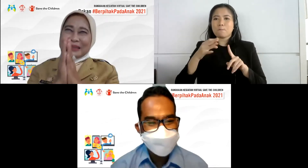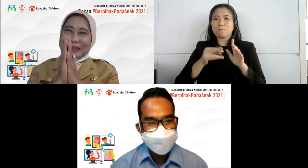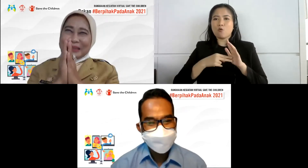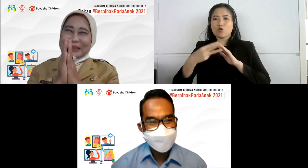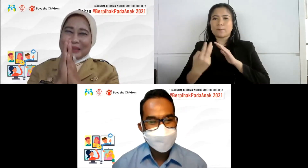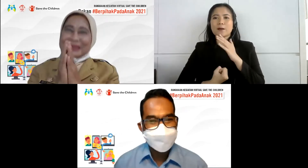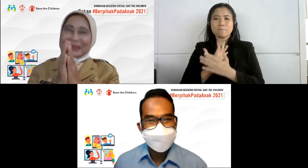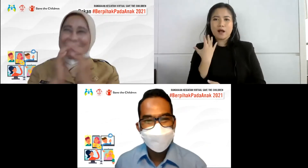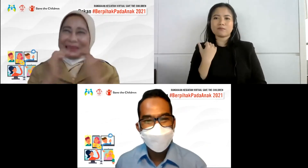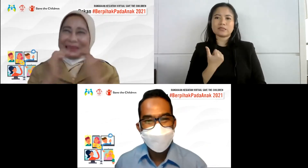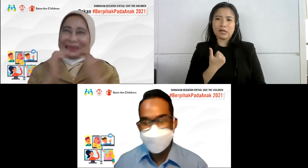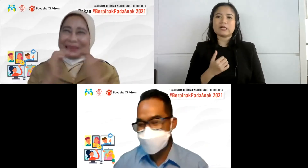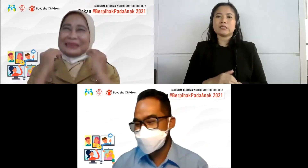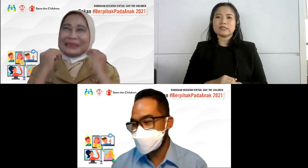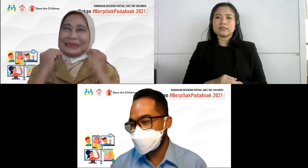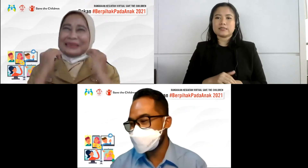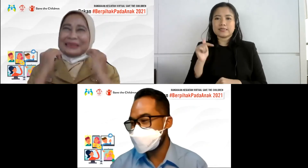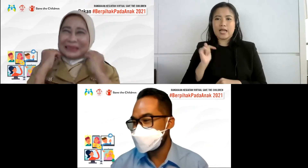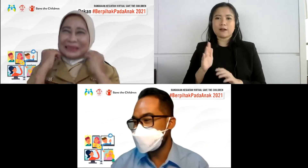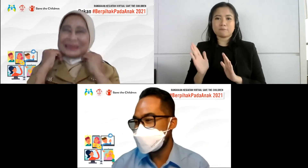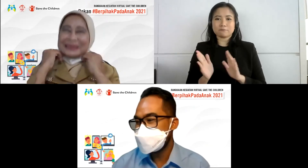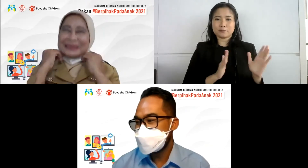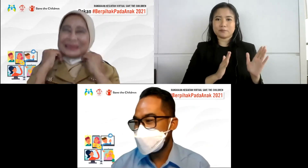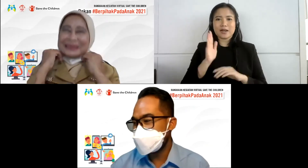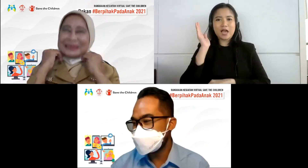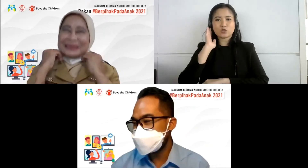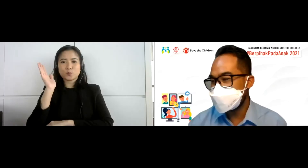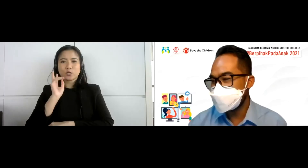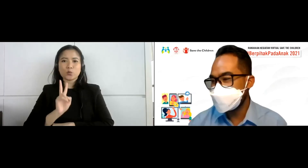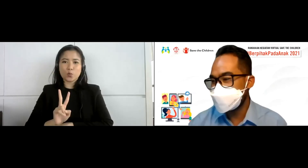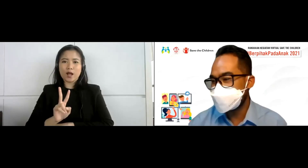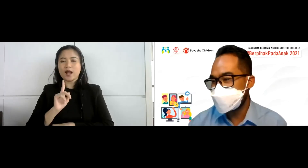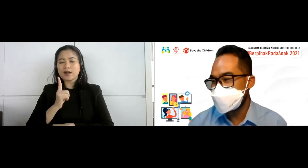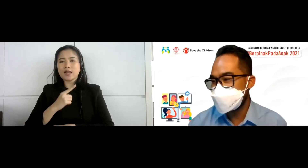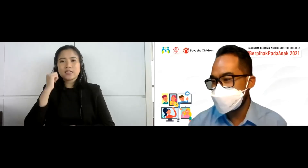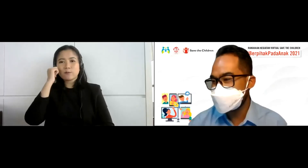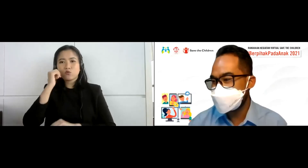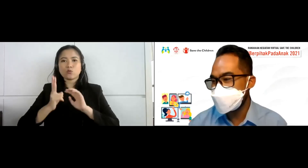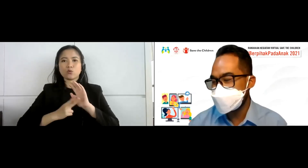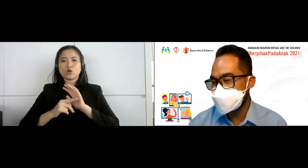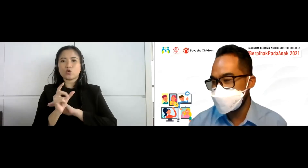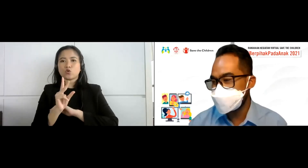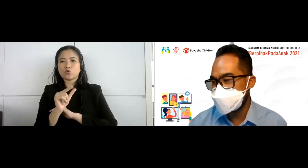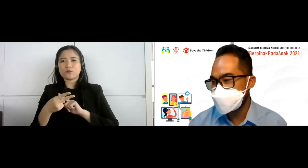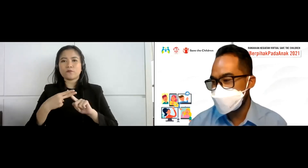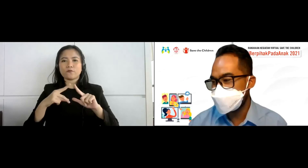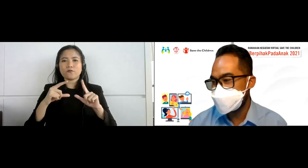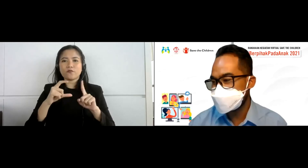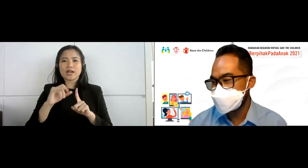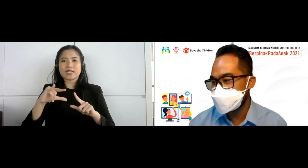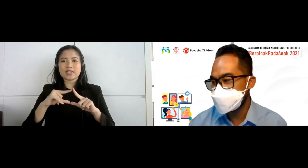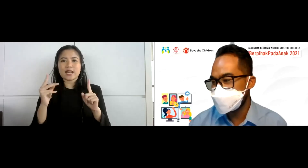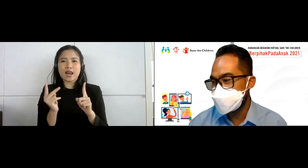lagi terima kasih Ibu Samsyar. Saya mau bergeser ke narasumber kedua. Ada Ibu Nurpadilah SPD, guru